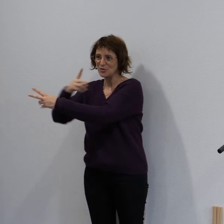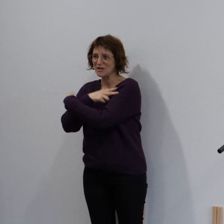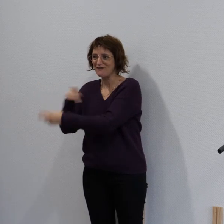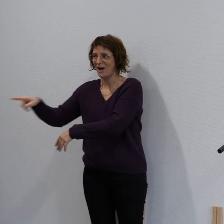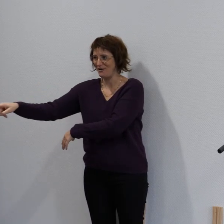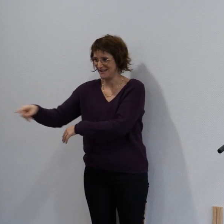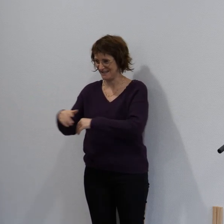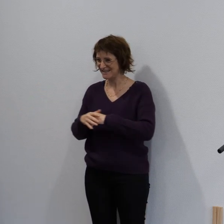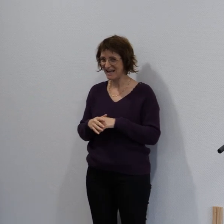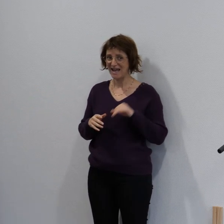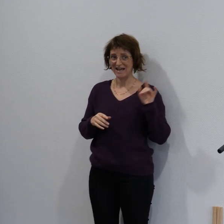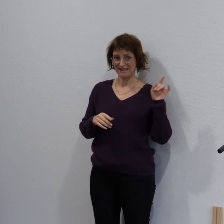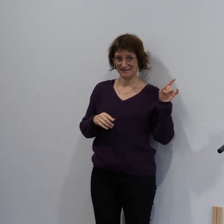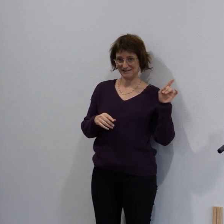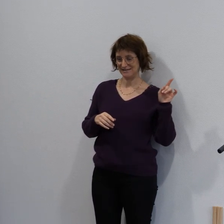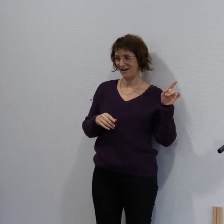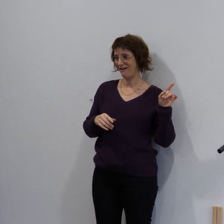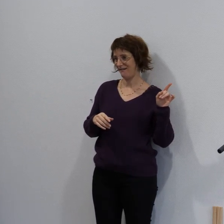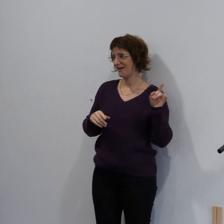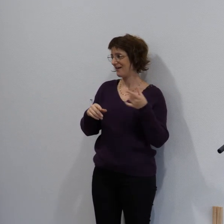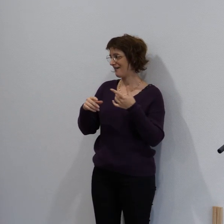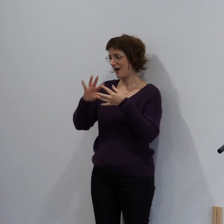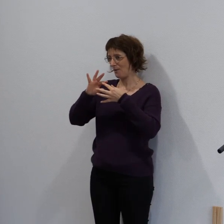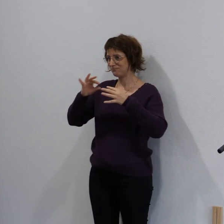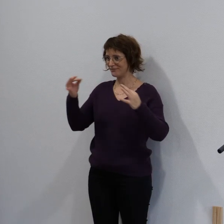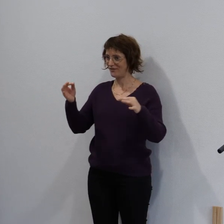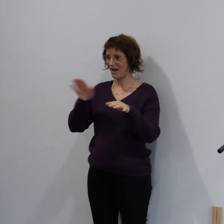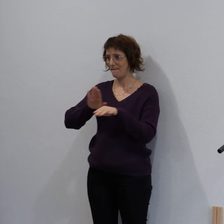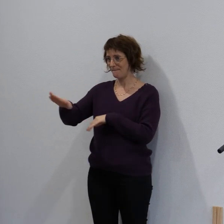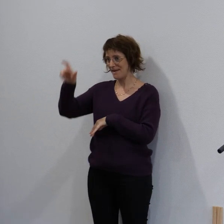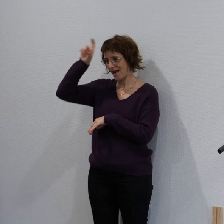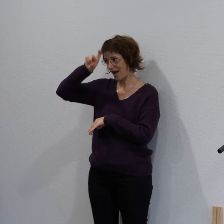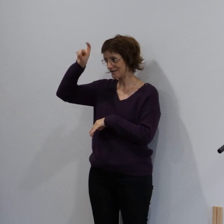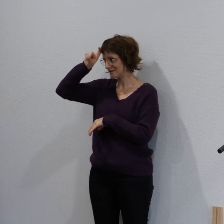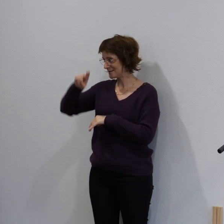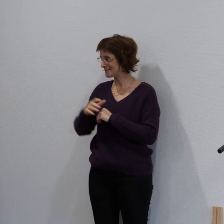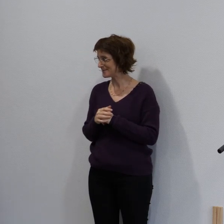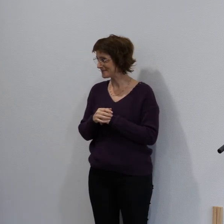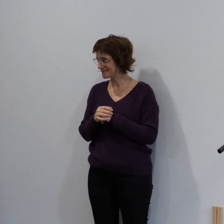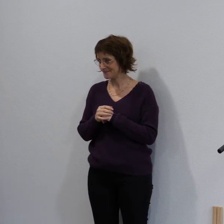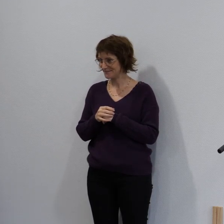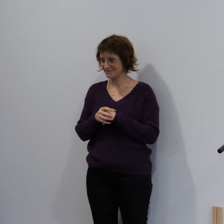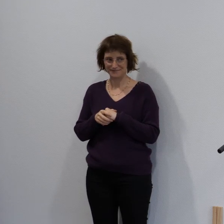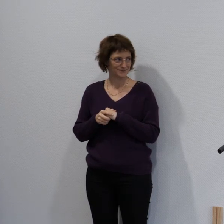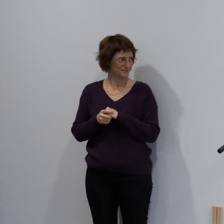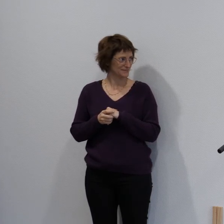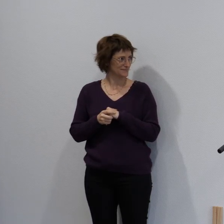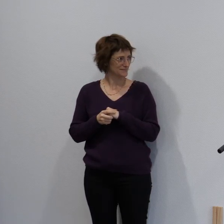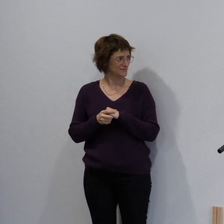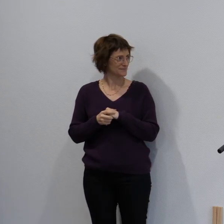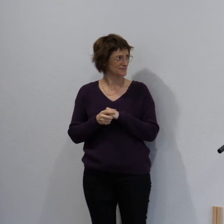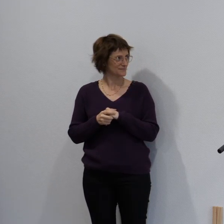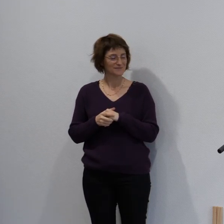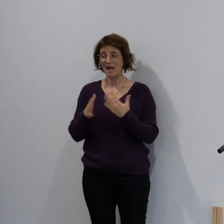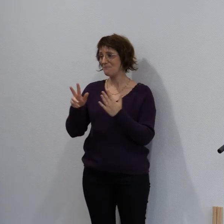Ah ben voilà. Ben ça, il va y avoir des écritures un peu qui ressemblaient à ça. C'est les écritures grecques. D'accord? Bon,